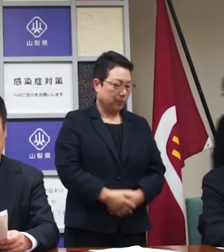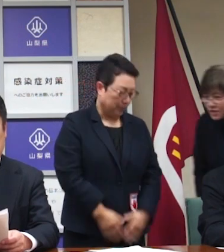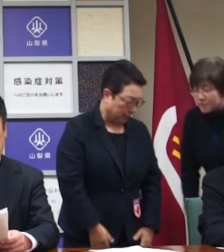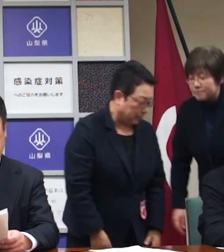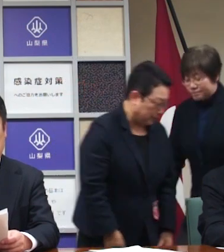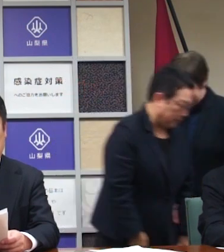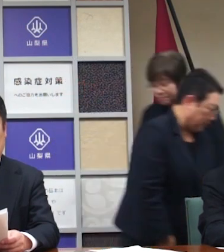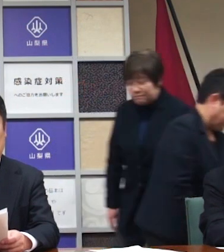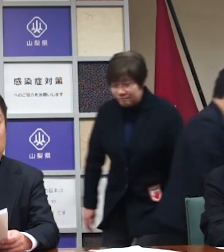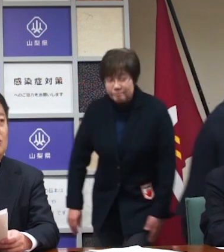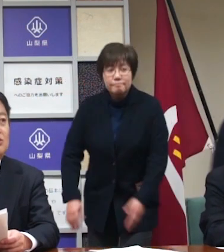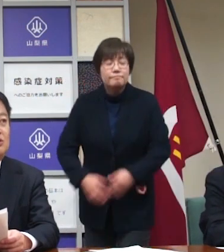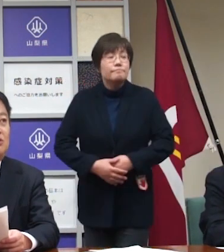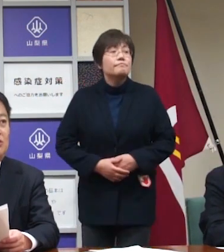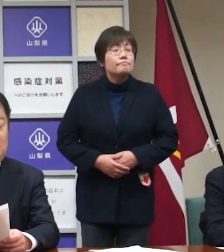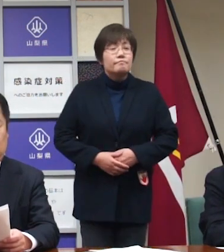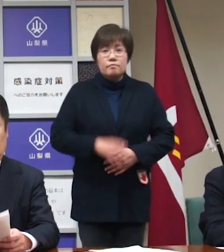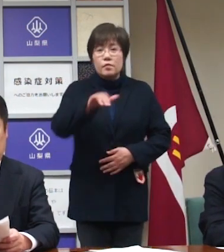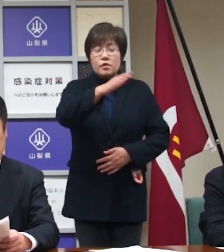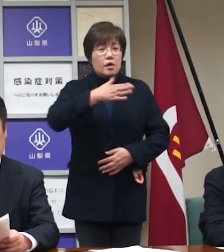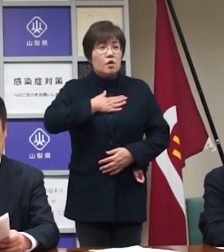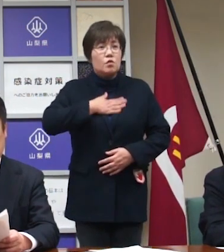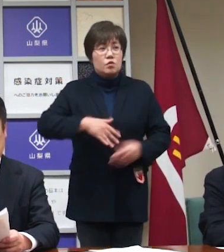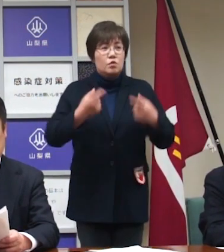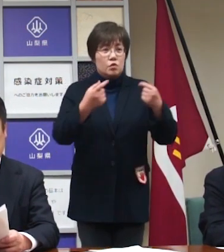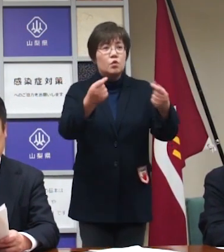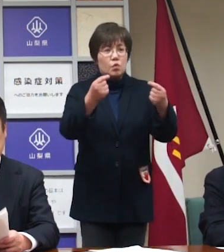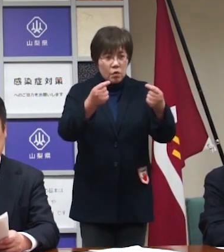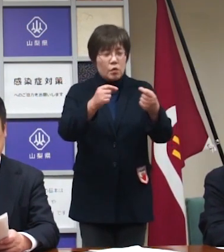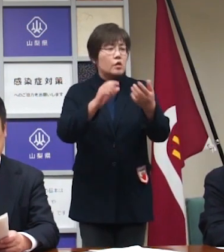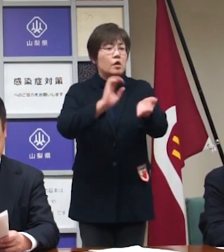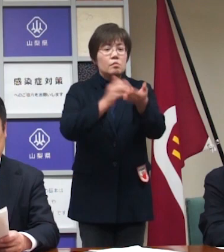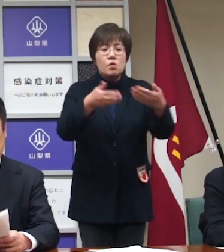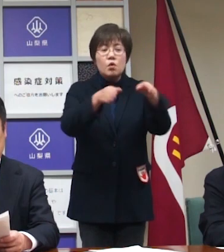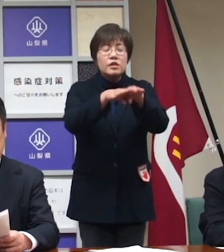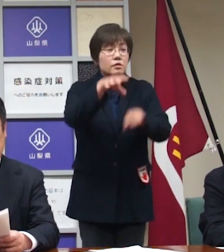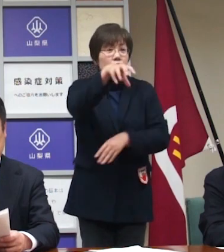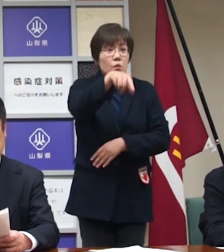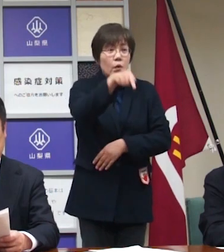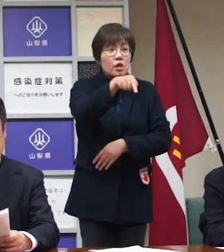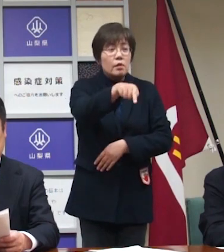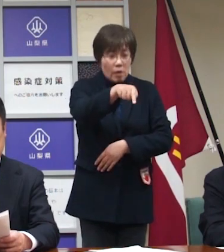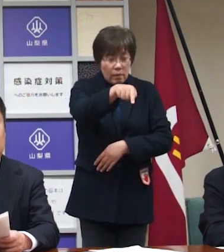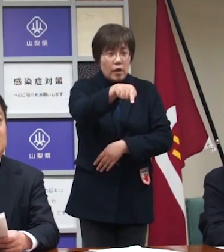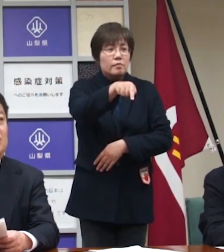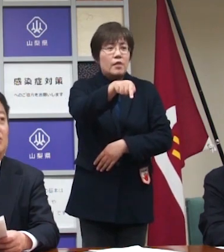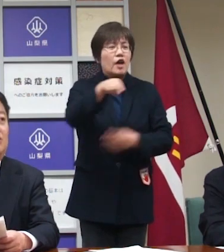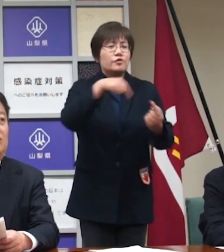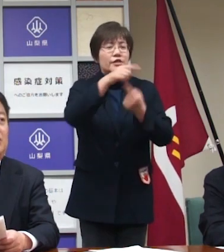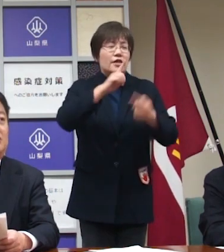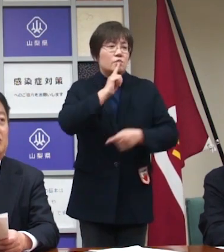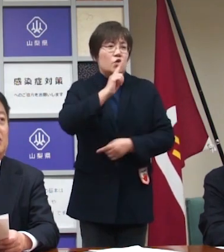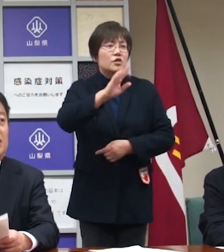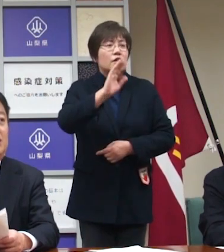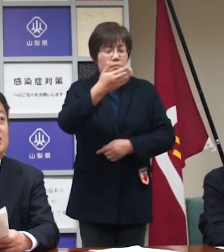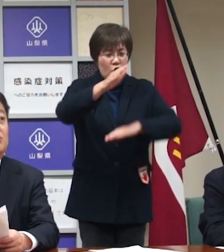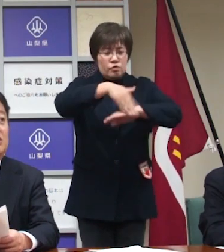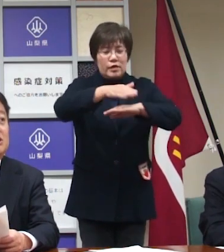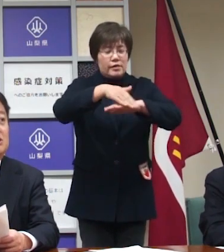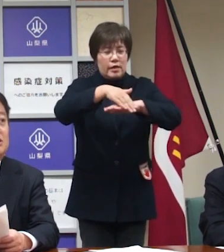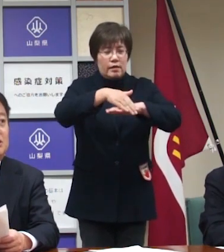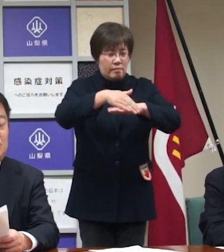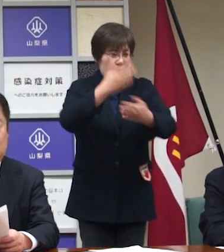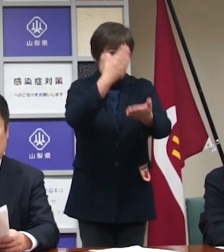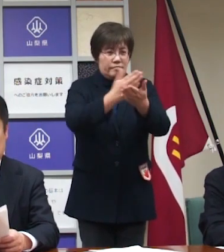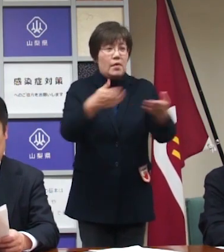なおですね、ご承知のようにこの医療機関におかれましては、すでに、繰り返しになりますが、受付を停止をい